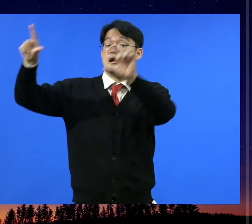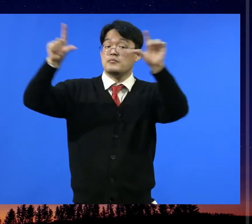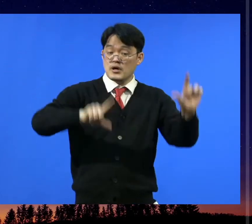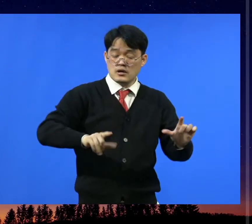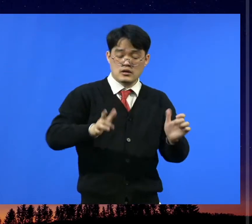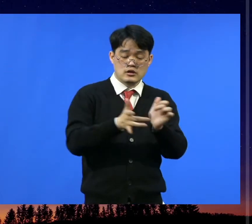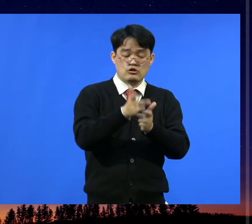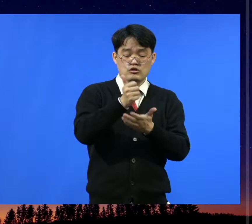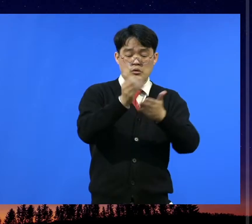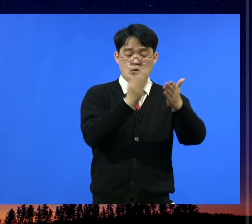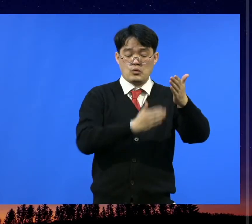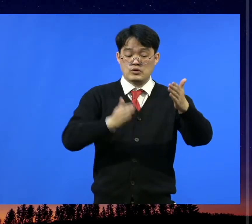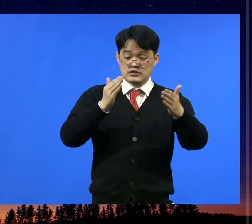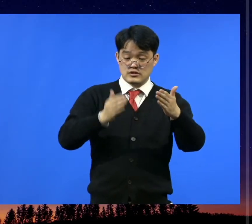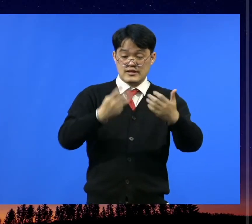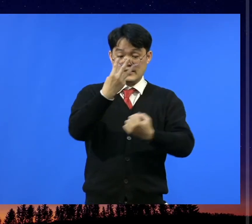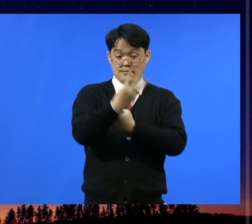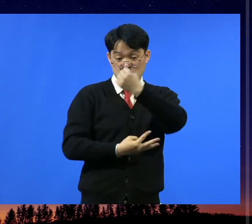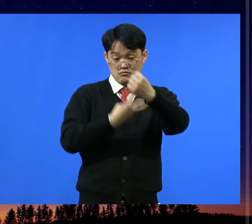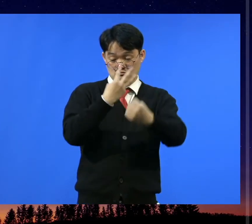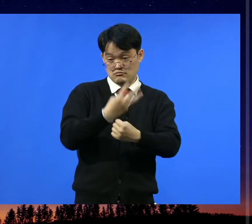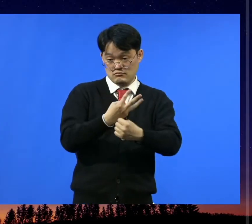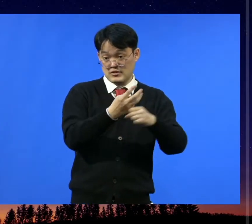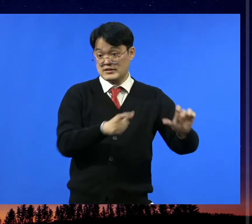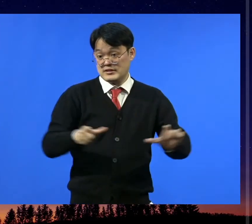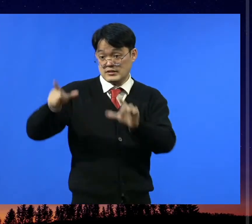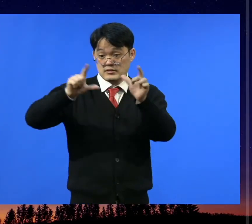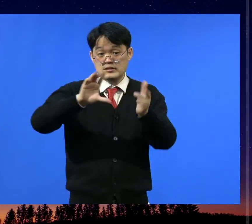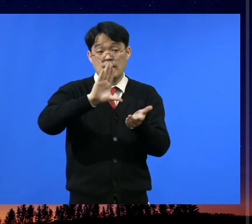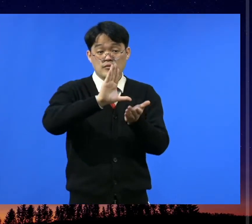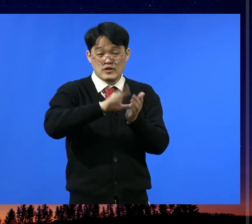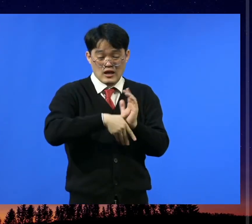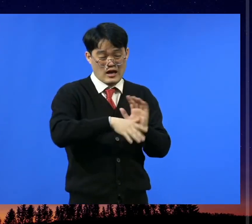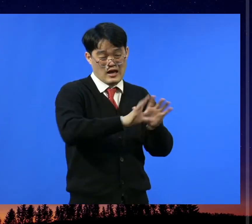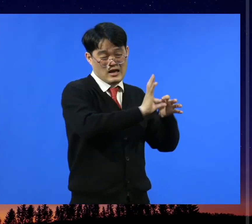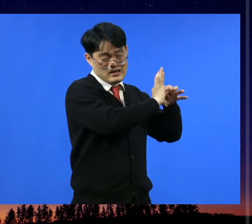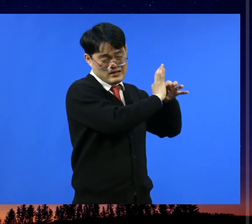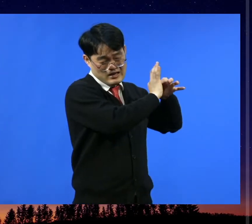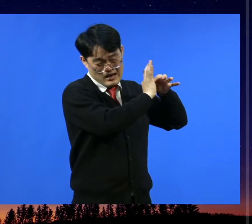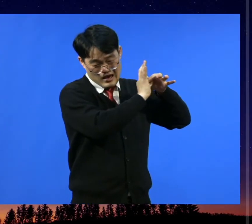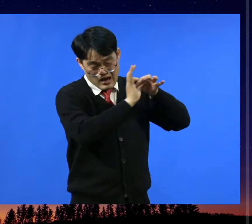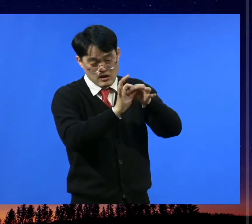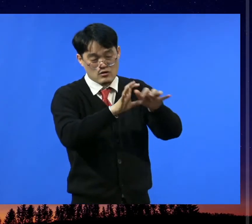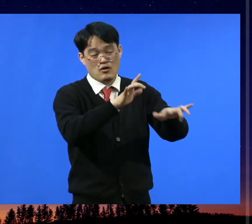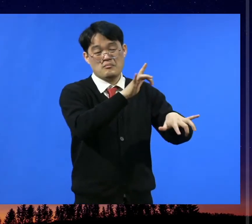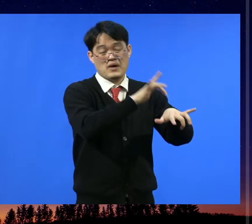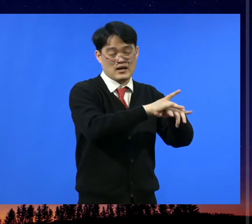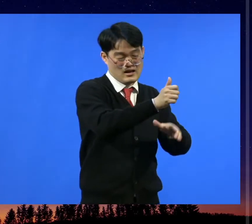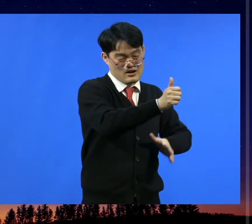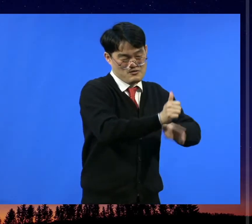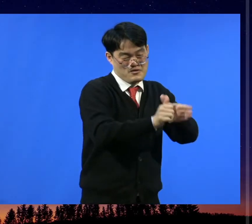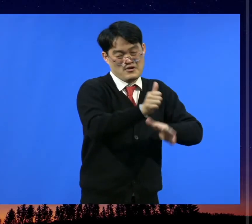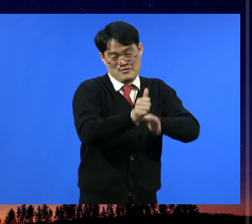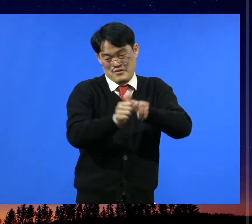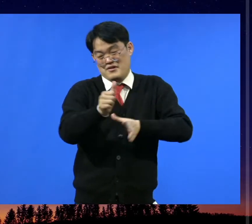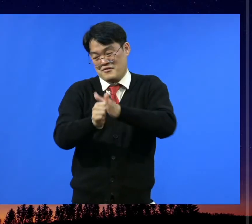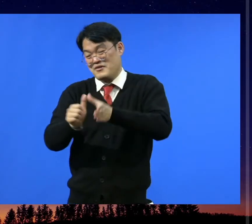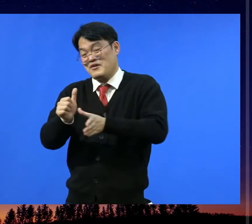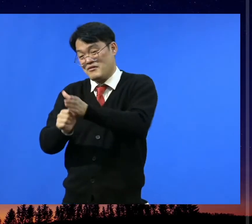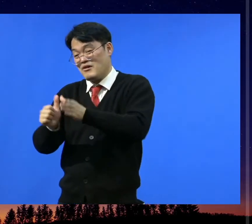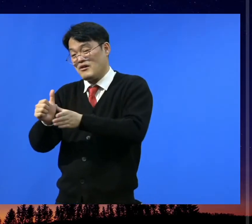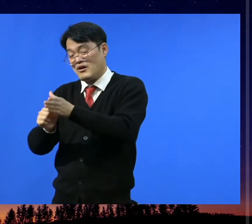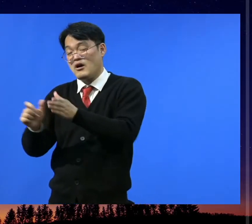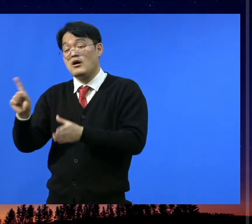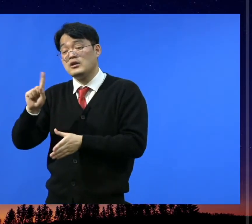게 아닙니다. 계속 예수님의 생애 전 영역의 마귀는 계속해서 공격해 오는 거예요. 어디까지요?